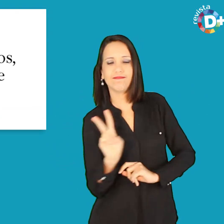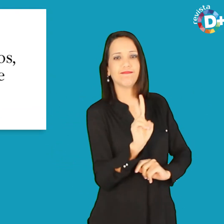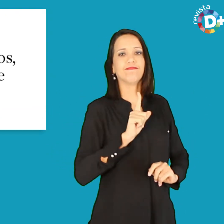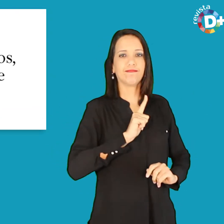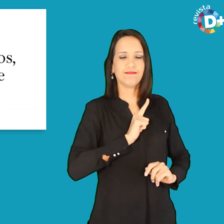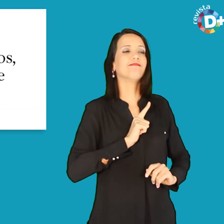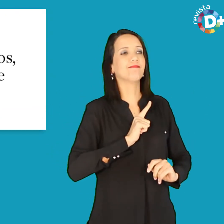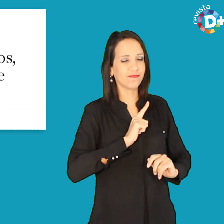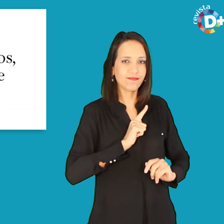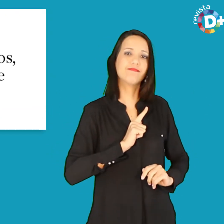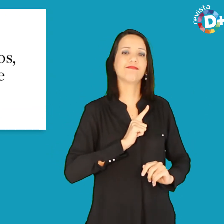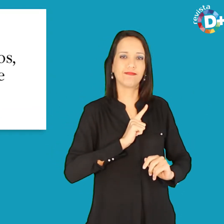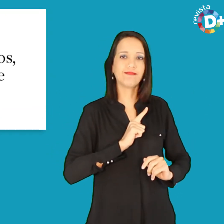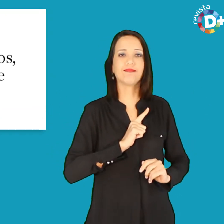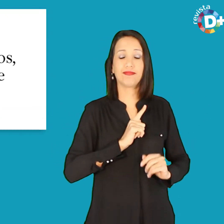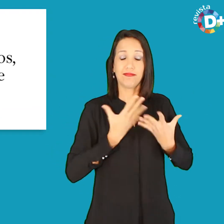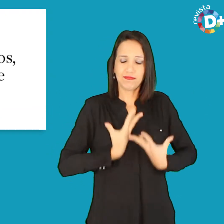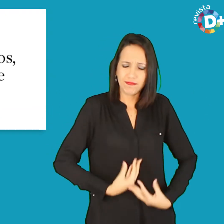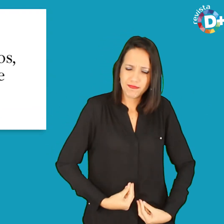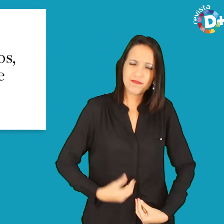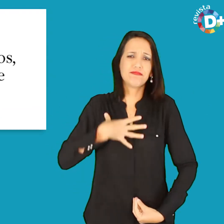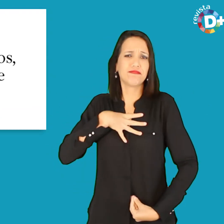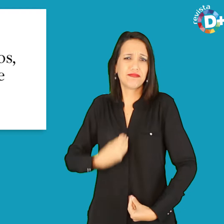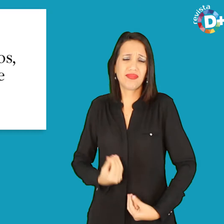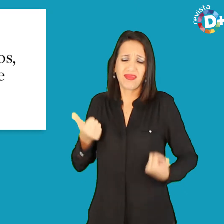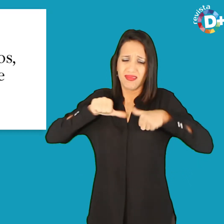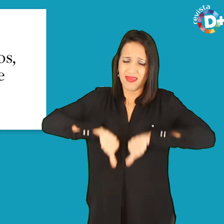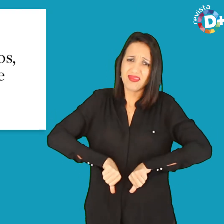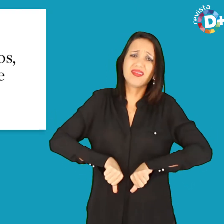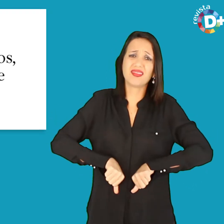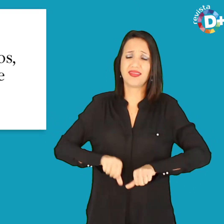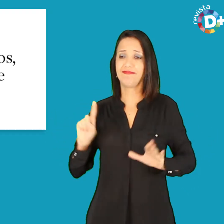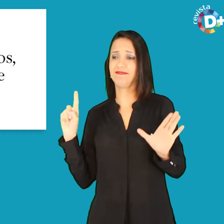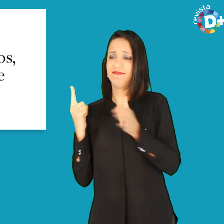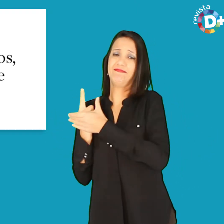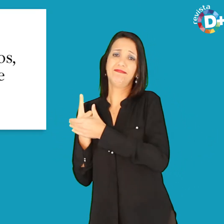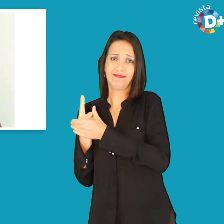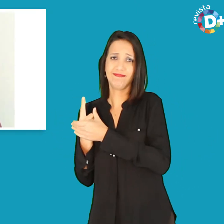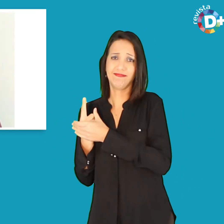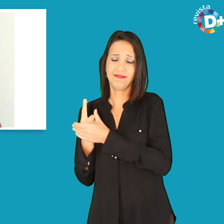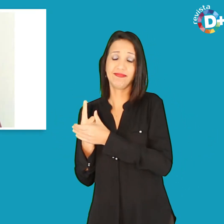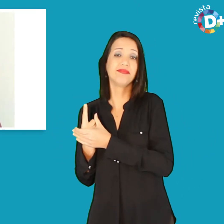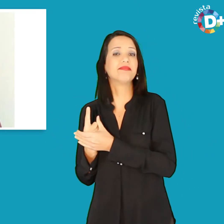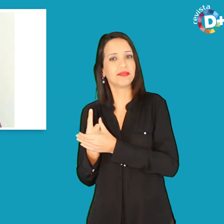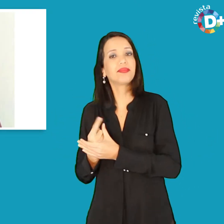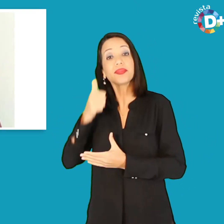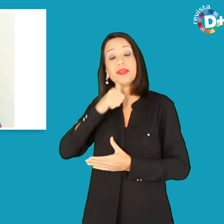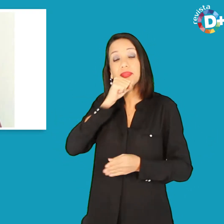Teve de lidar ainda com a depressão de sua filha pela baixa autoestima e o isolamento. Margarete aconselha os pais a